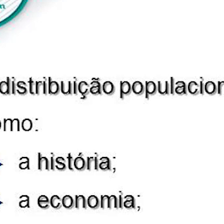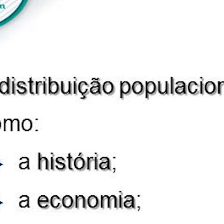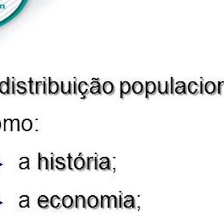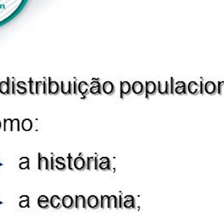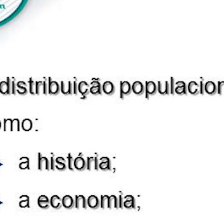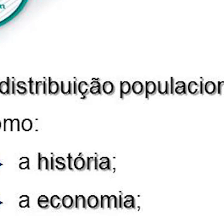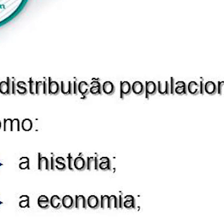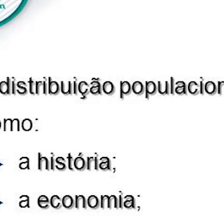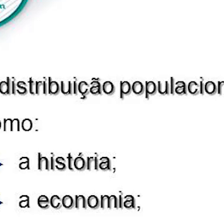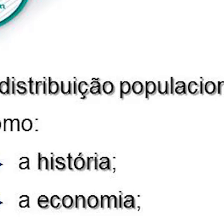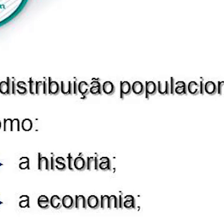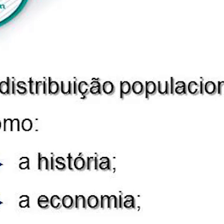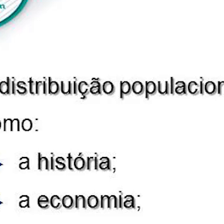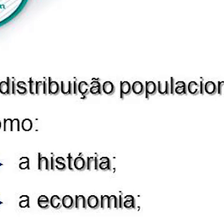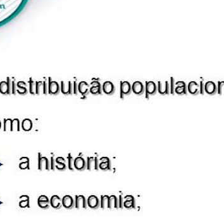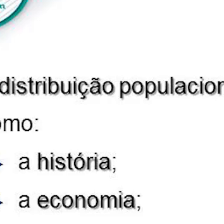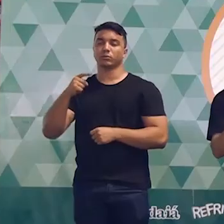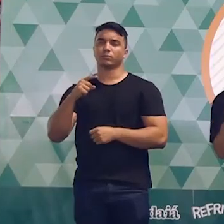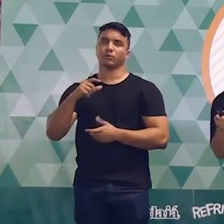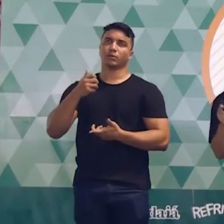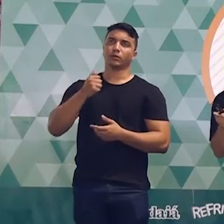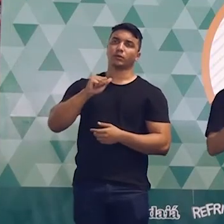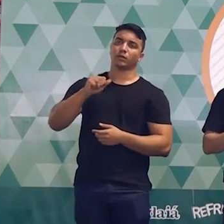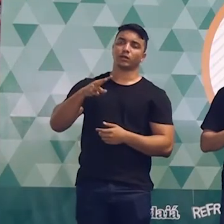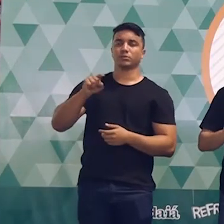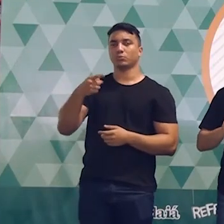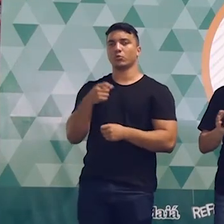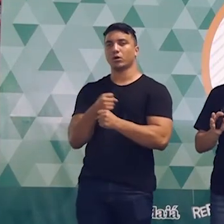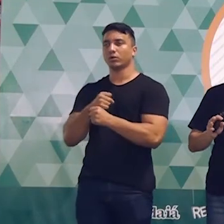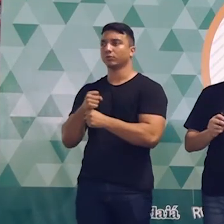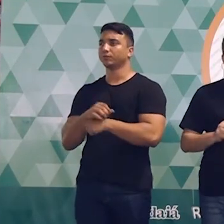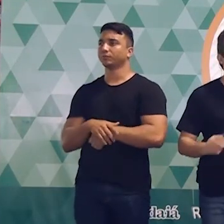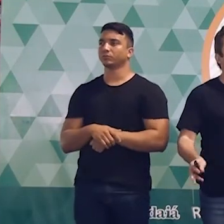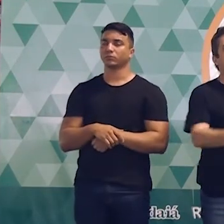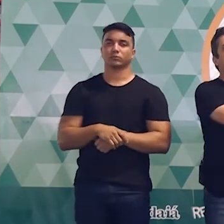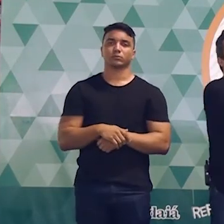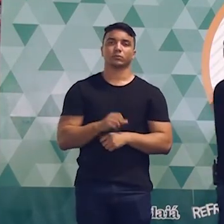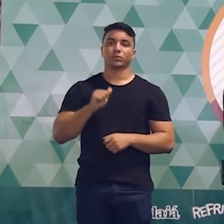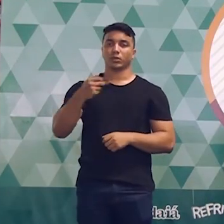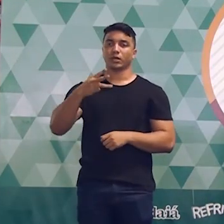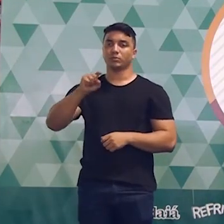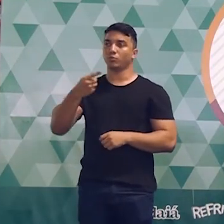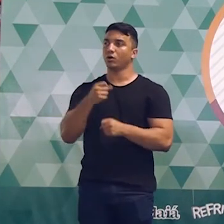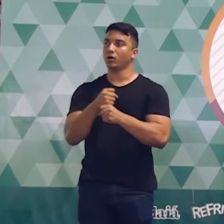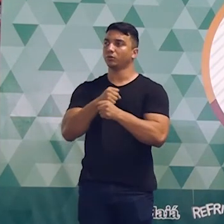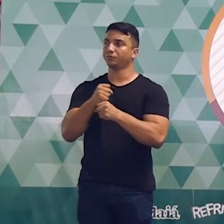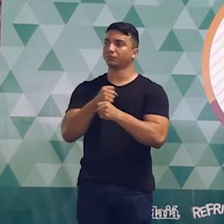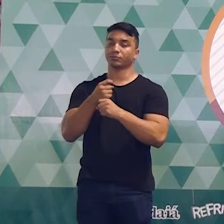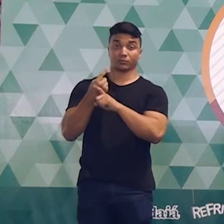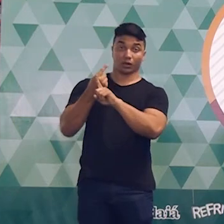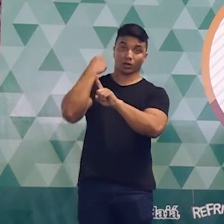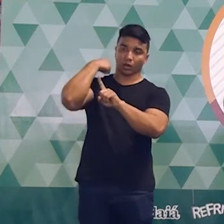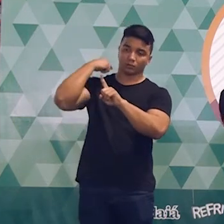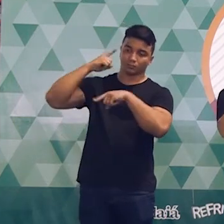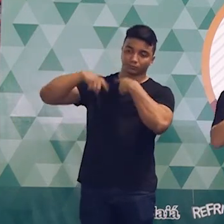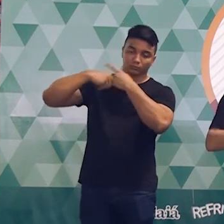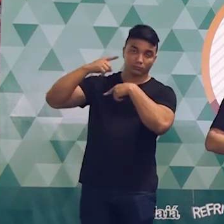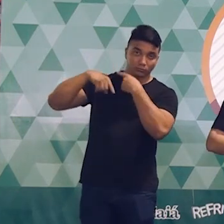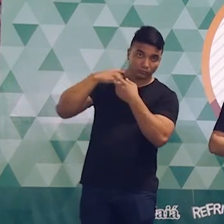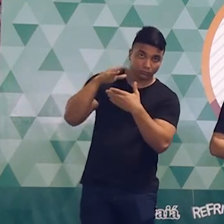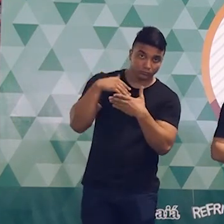12 mil anos. 13 mil anos, que a gente colocar aí mais um tempinho. Tá? É uns 3 mil anos atrás.